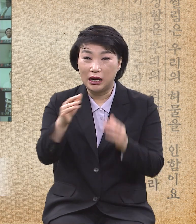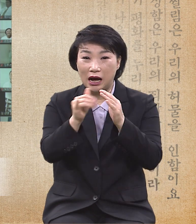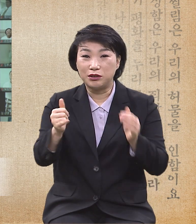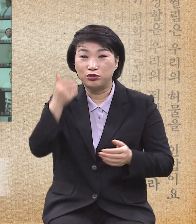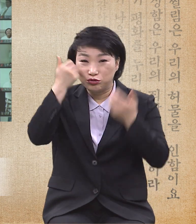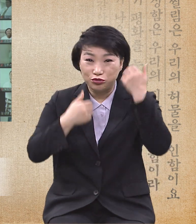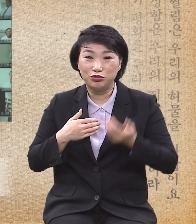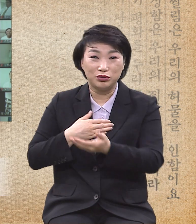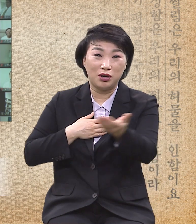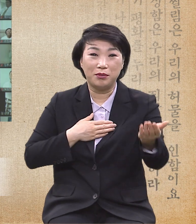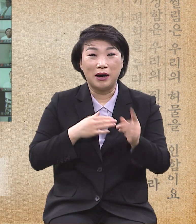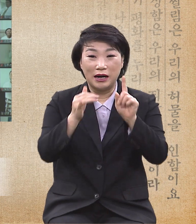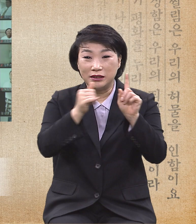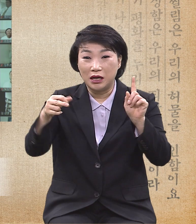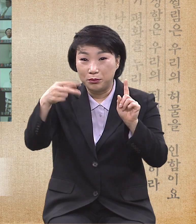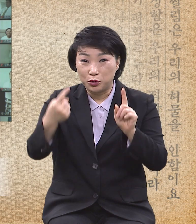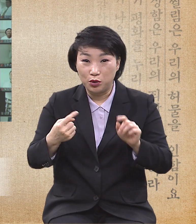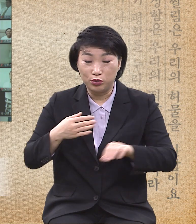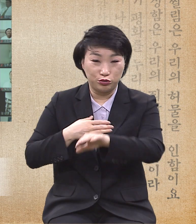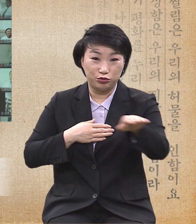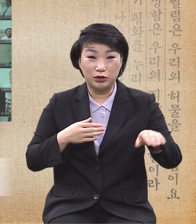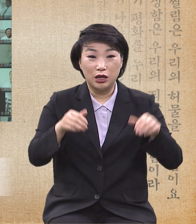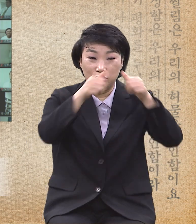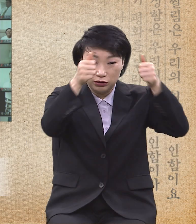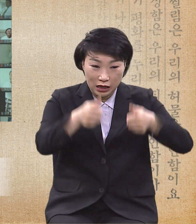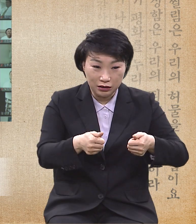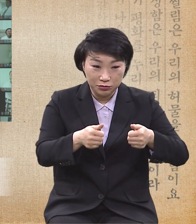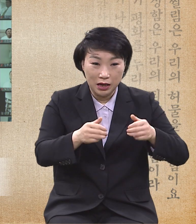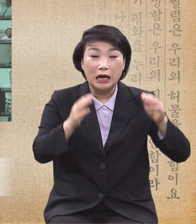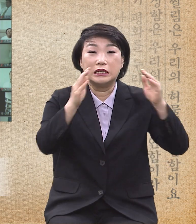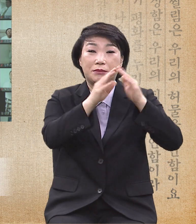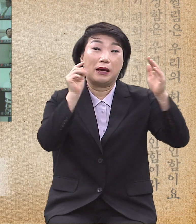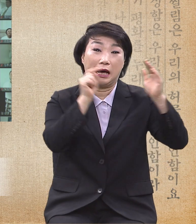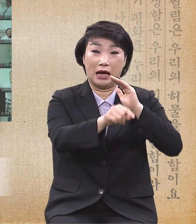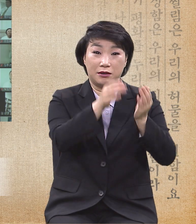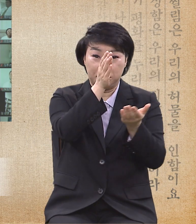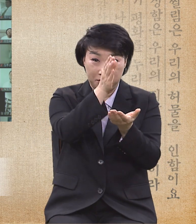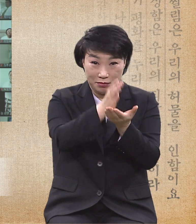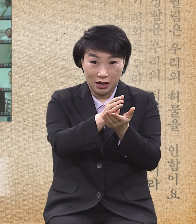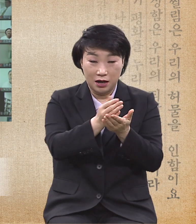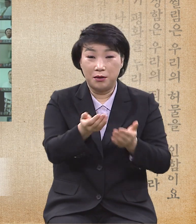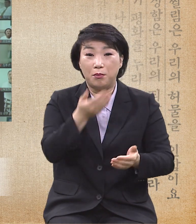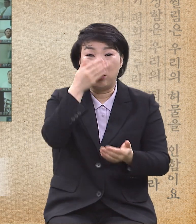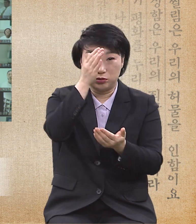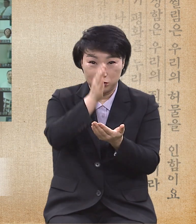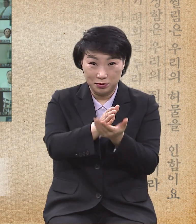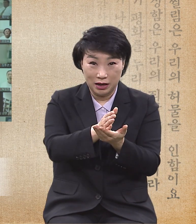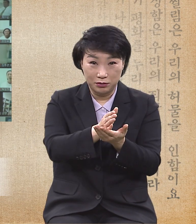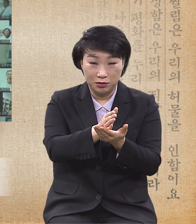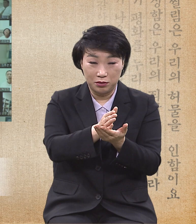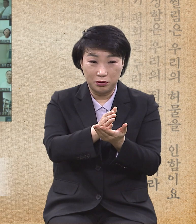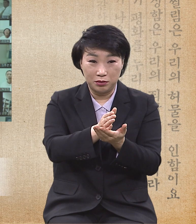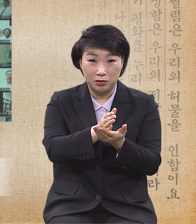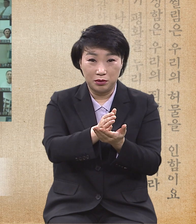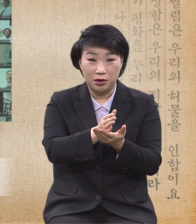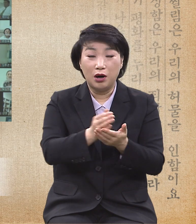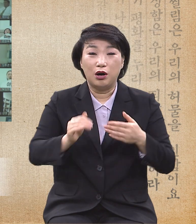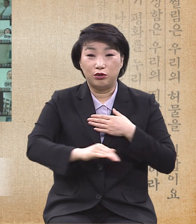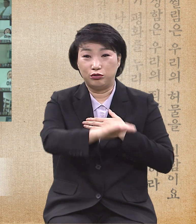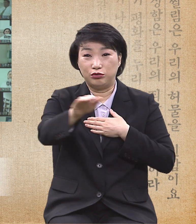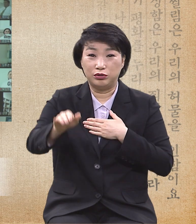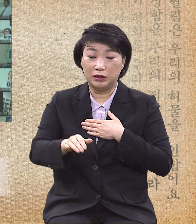한 사람도 우리 우상의 집에 가지도 말고 먹지도 말고